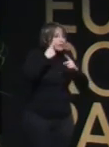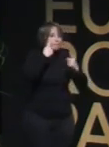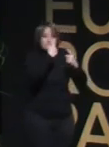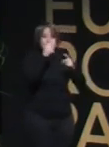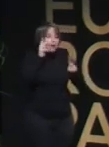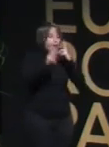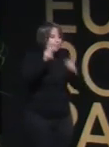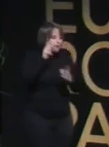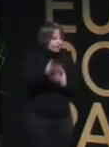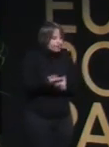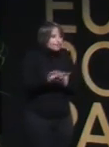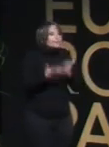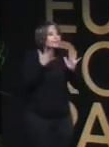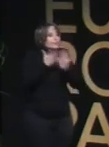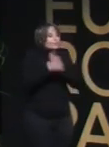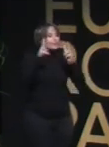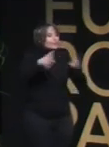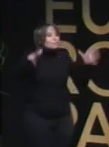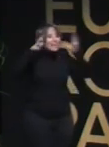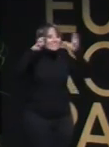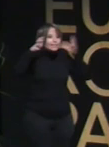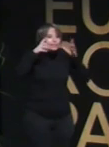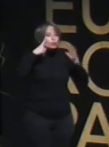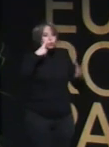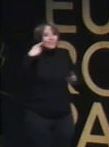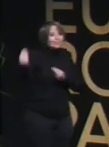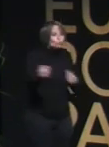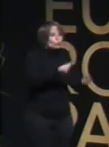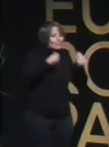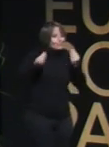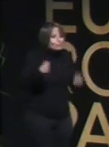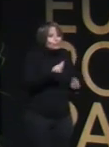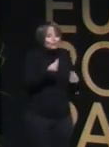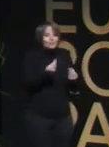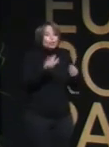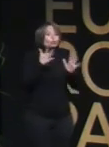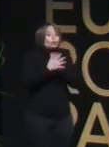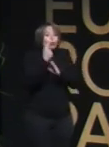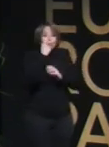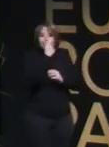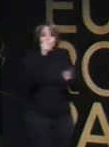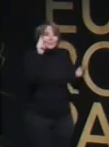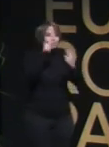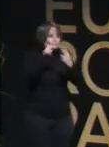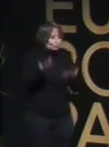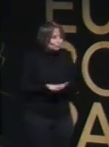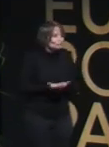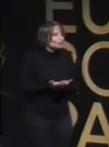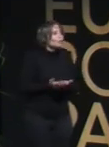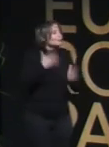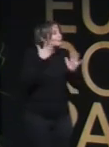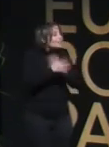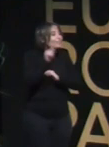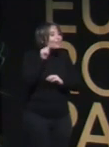tanto, está condenando mucho de los sentidos, como de la intuición que lo tenemos de alguna forma, solo por la visión, ¿vale? Por lo tanto, ciertos